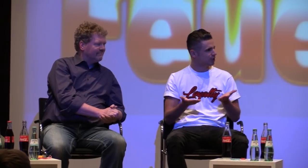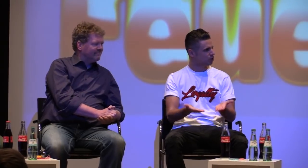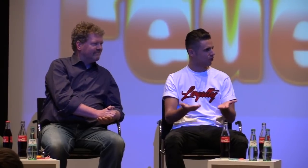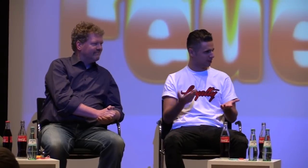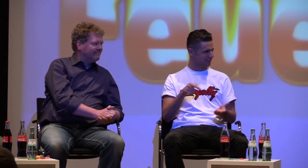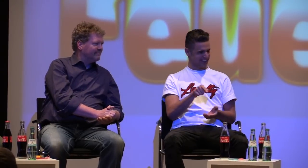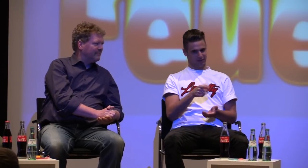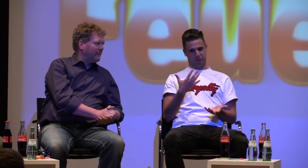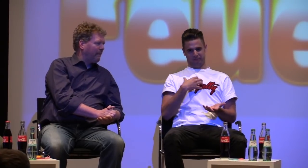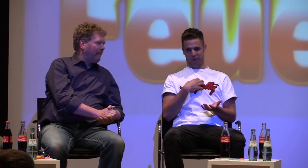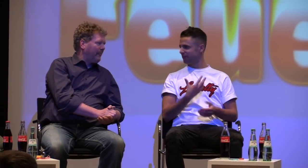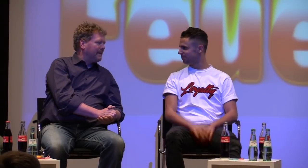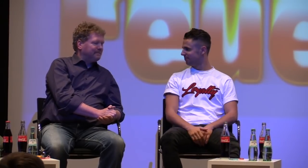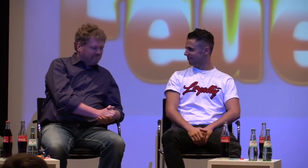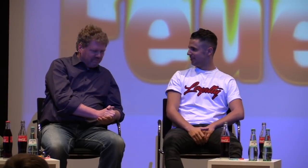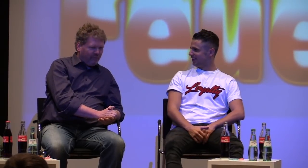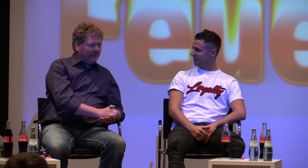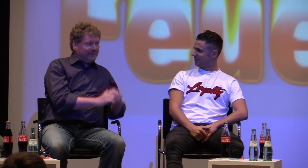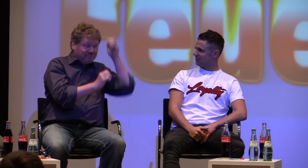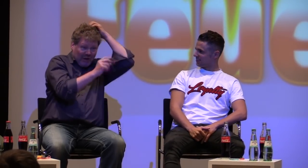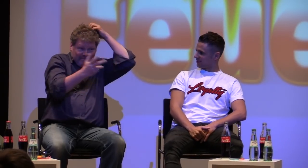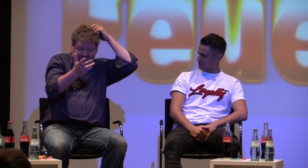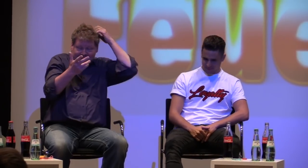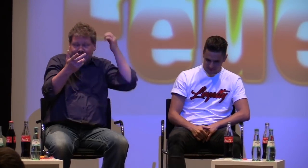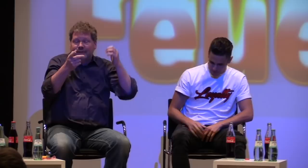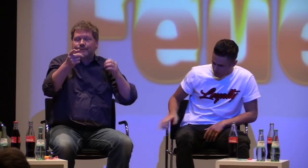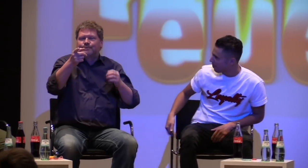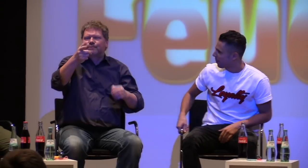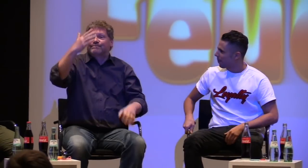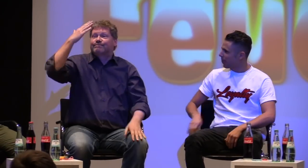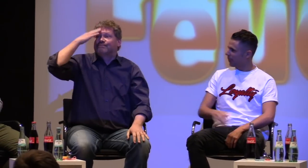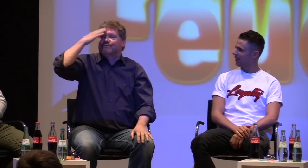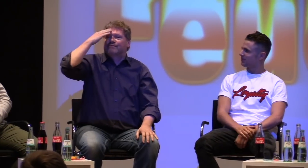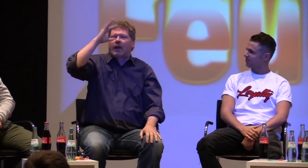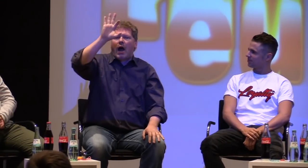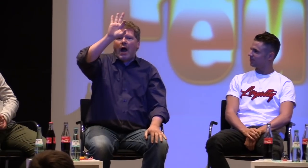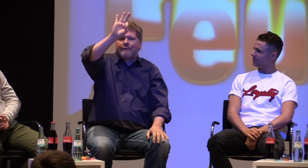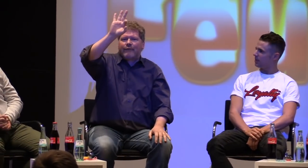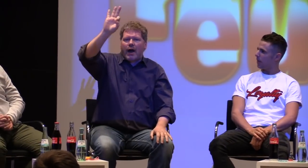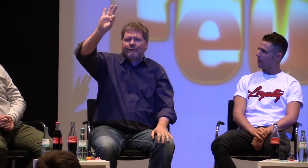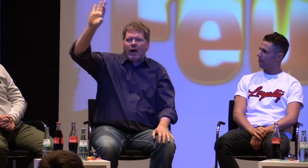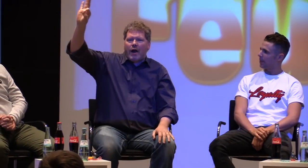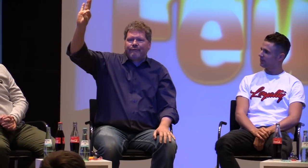Wachrütteln, dass da eine Motivation heraus entsteht. Und die Älteren müssen auch bereit sein, sich an die